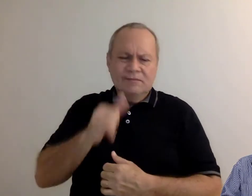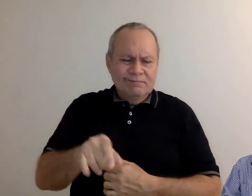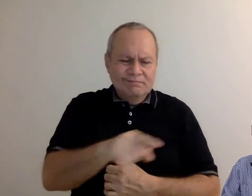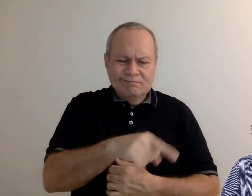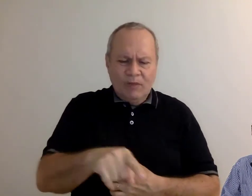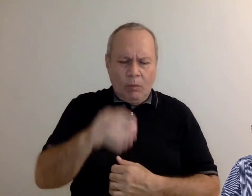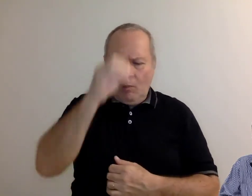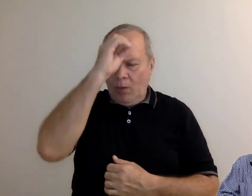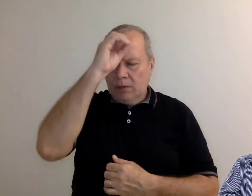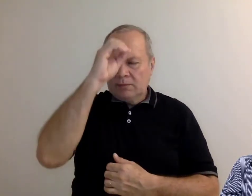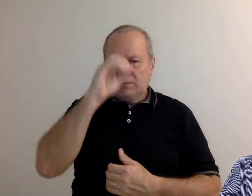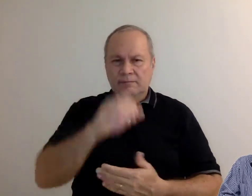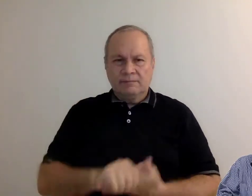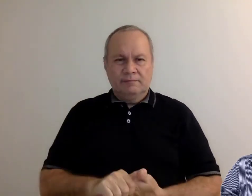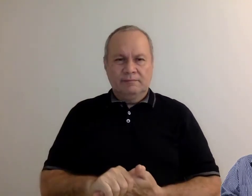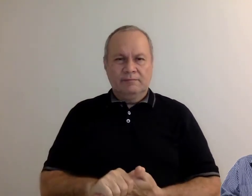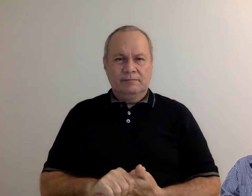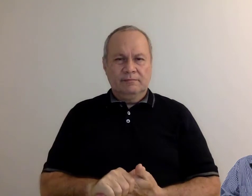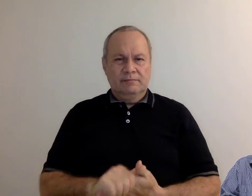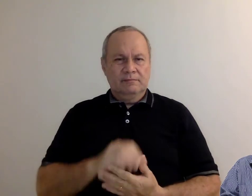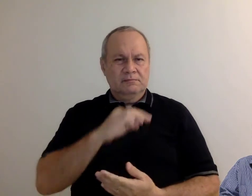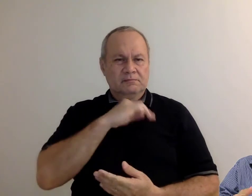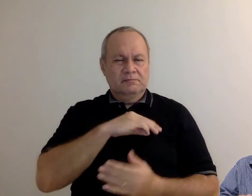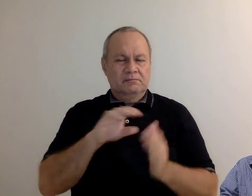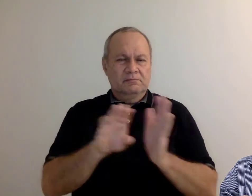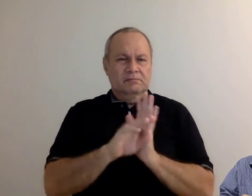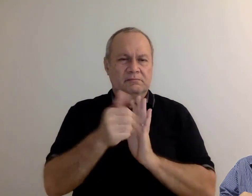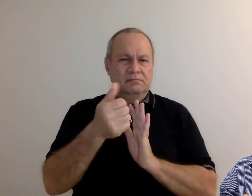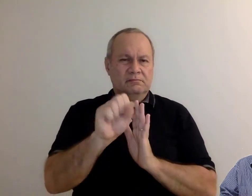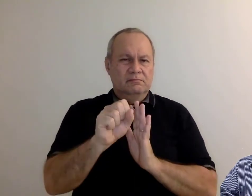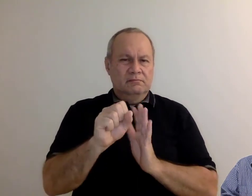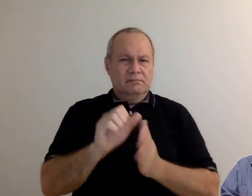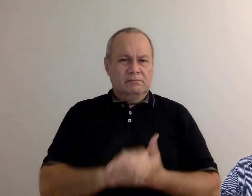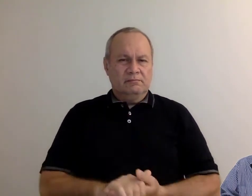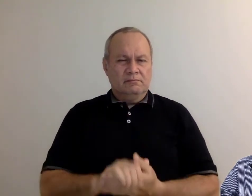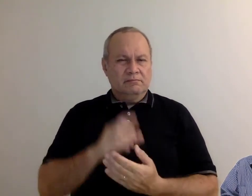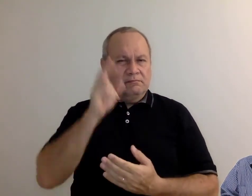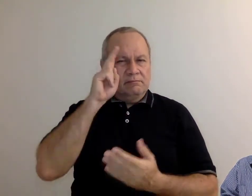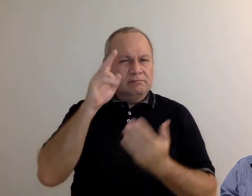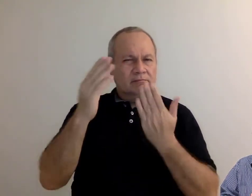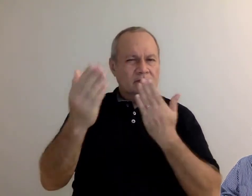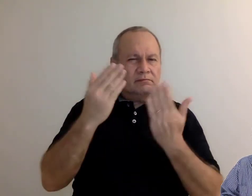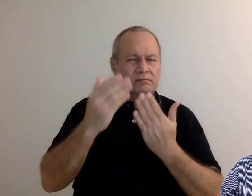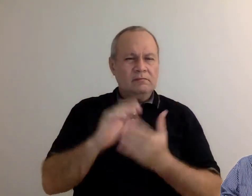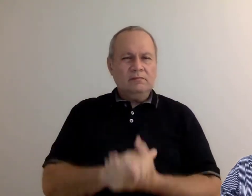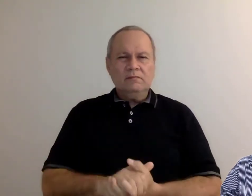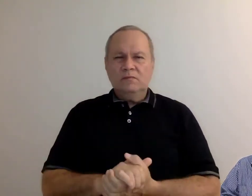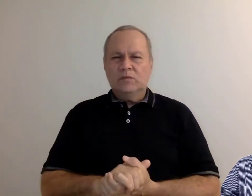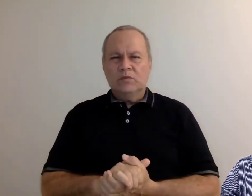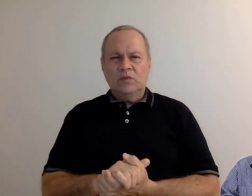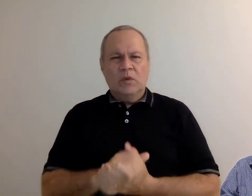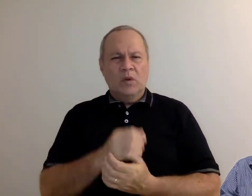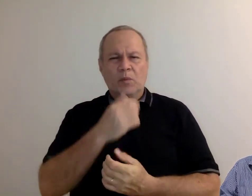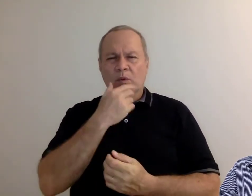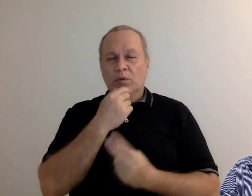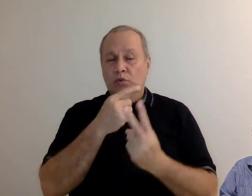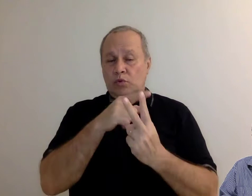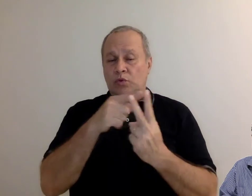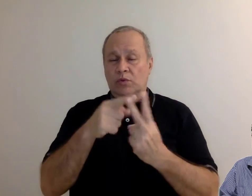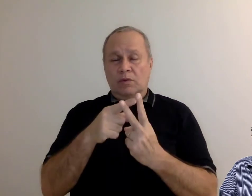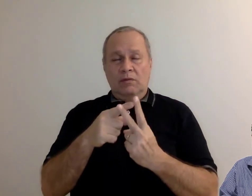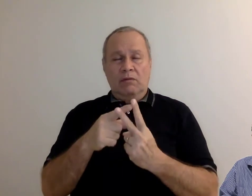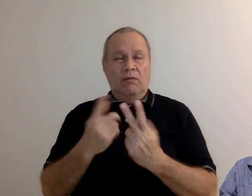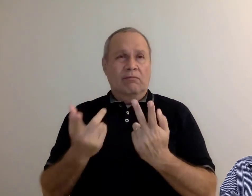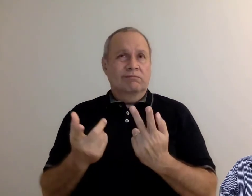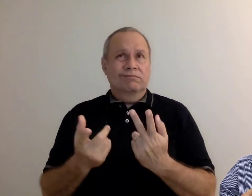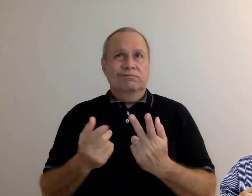capítulo 18, Jesus contou a história, a parábola do credor incompassivo. 2 credores naquela